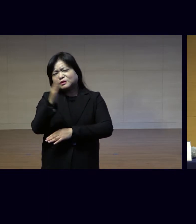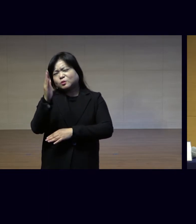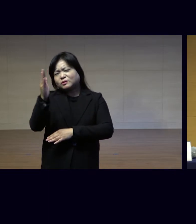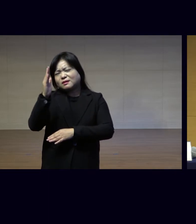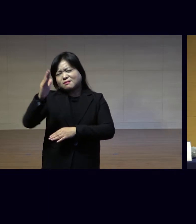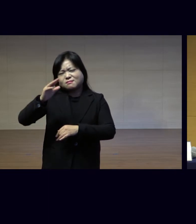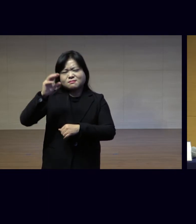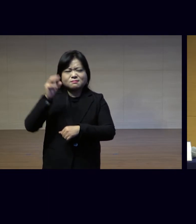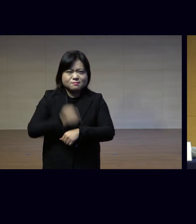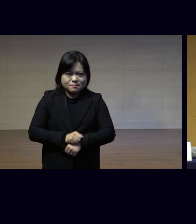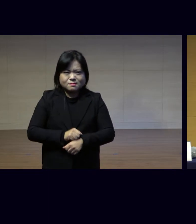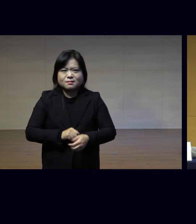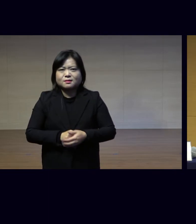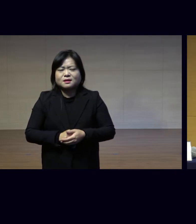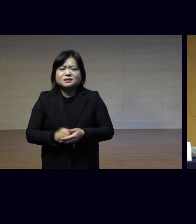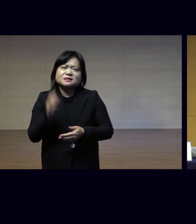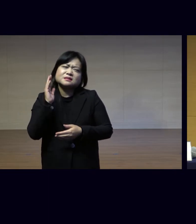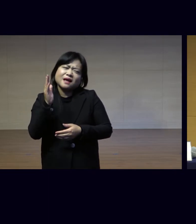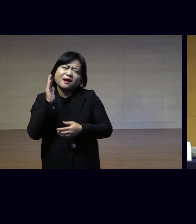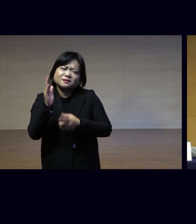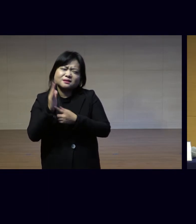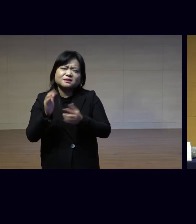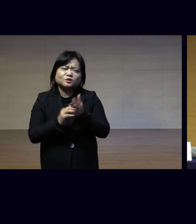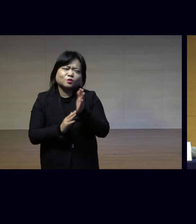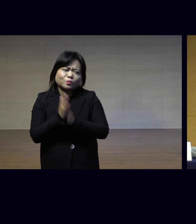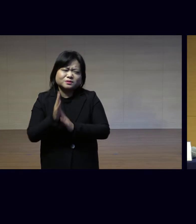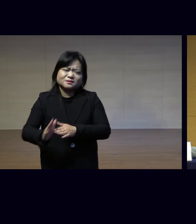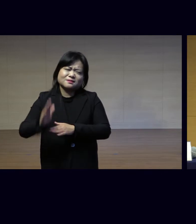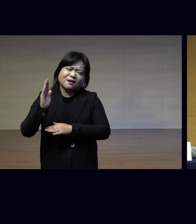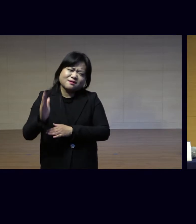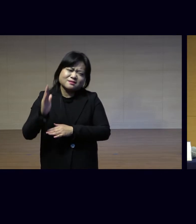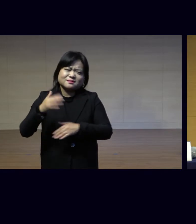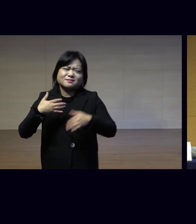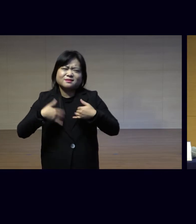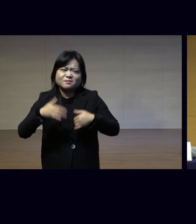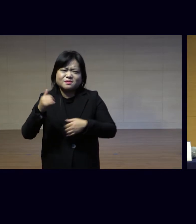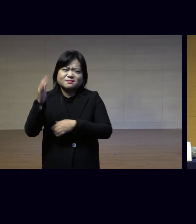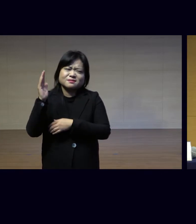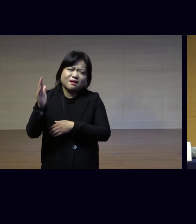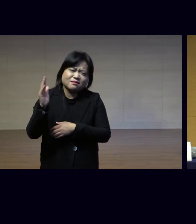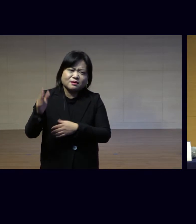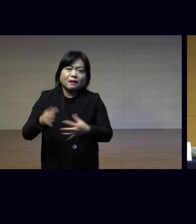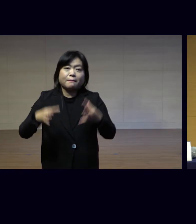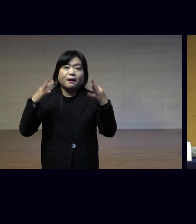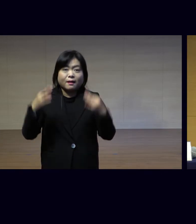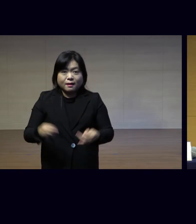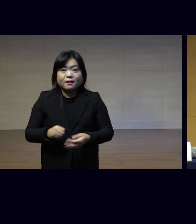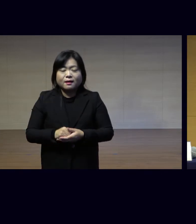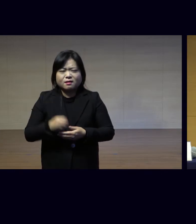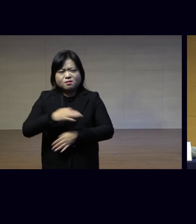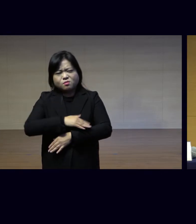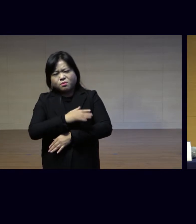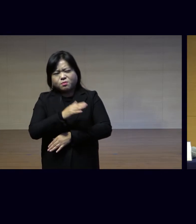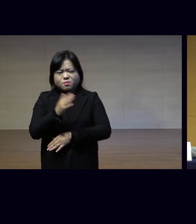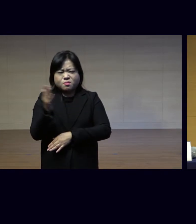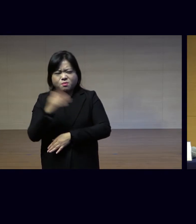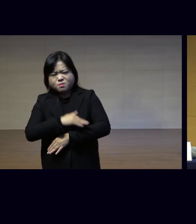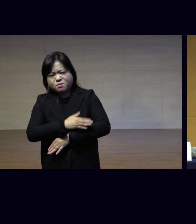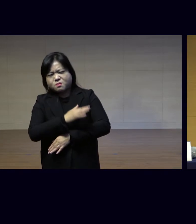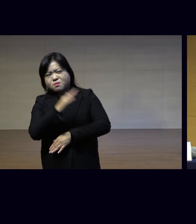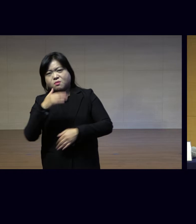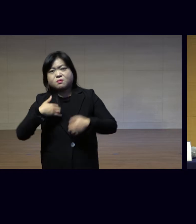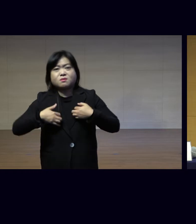정말 대가입니다. 이야기들이 한도 없고 끝도 없어요. 너무너무 재밌는 이야기들이 많이 있습니다. 소설 그